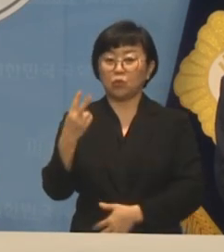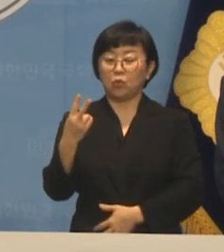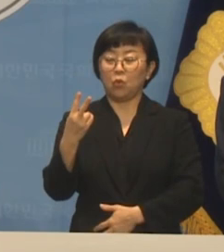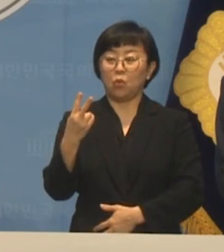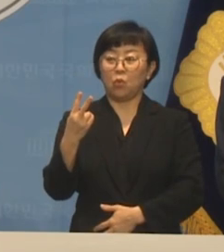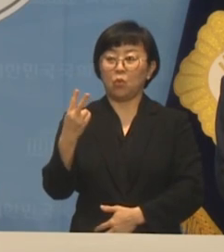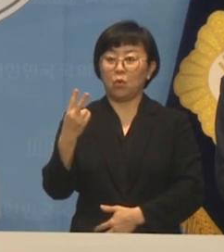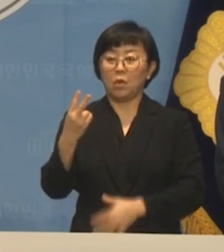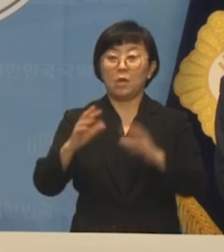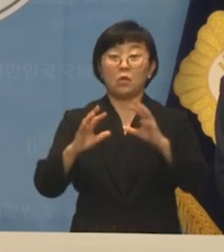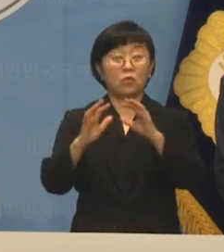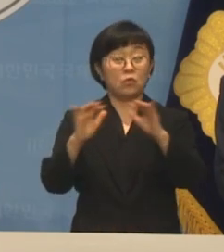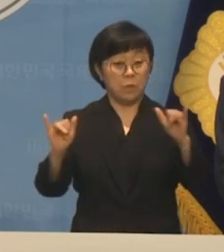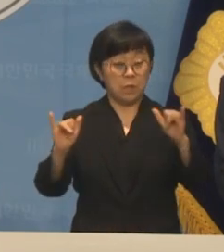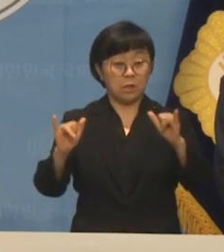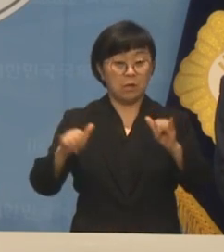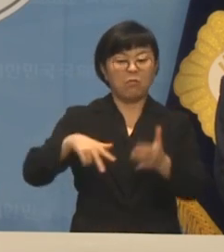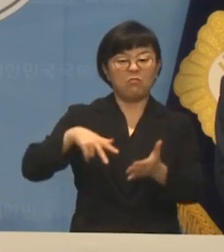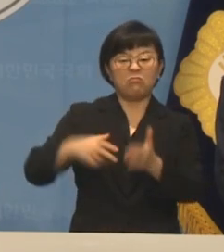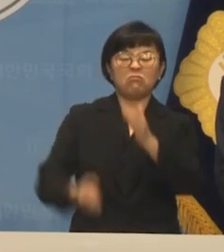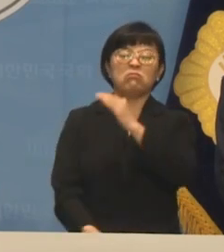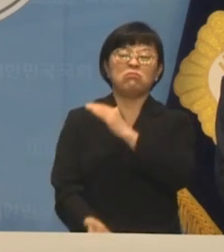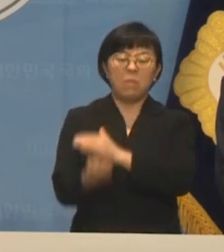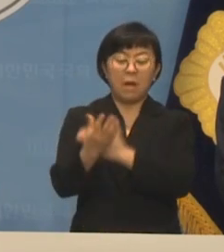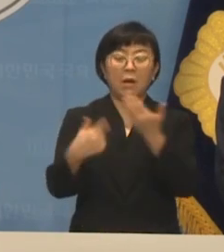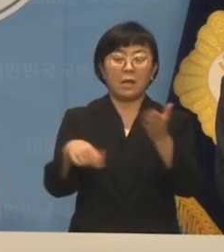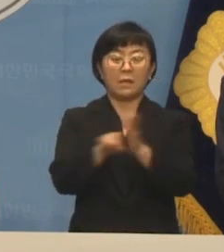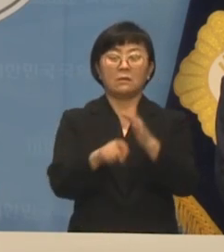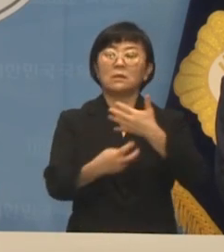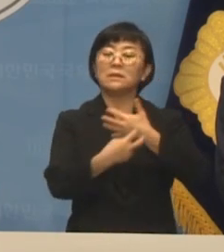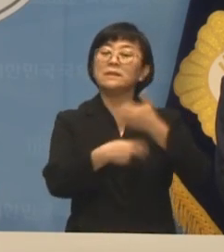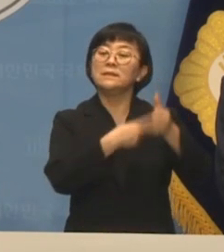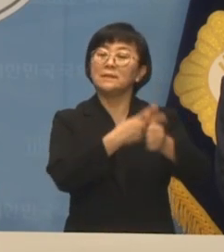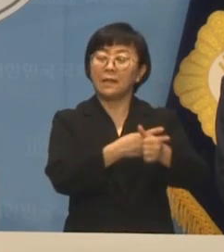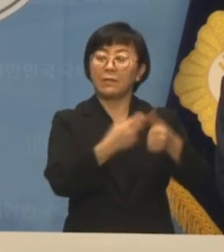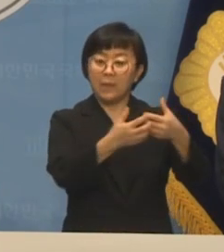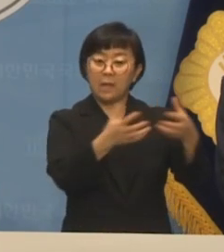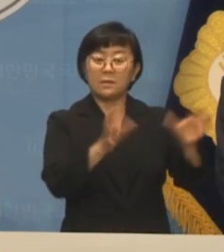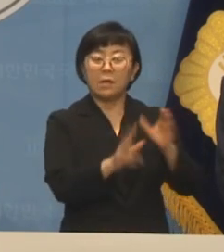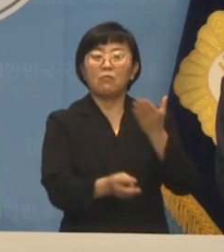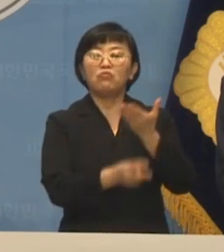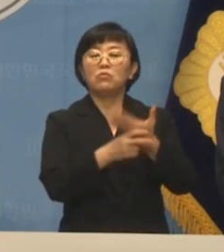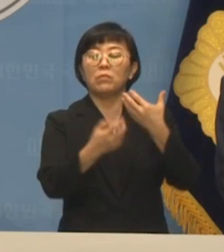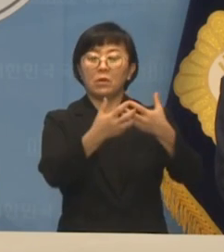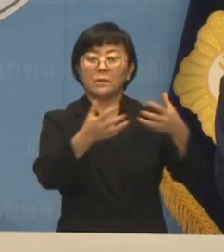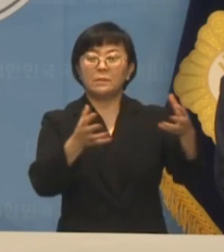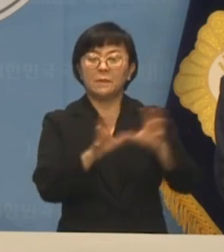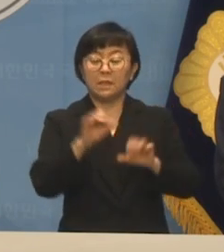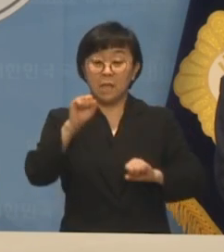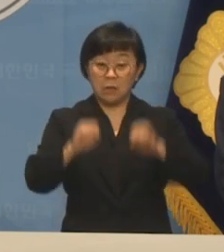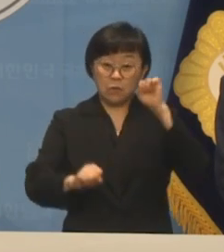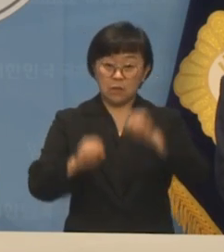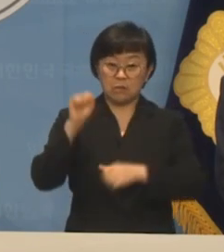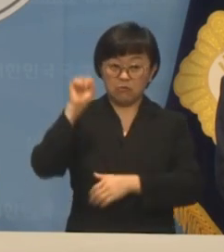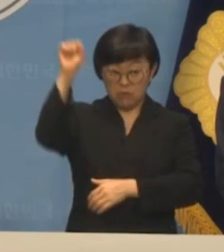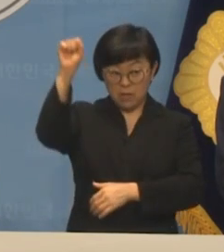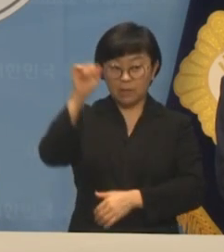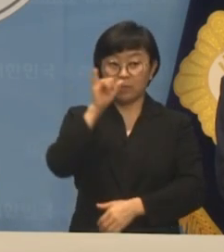정부와 국민을 무릎 꿇으려는 의사단체들의 이런 불법 집단행동에 대해서 강력하게